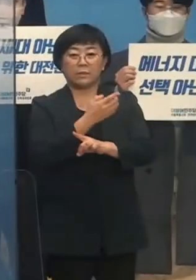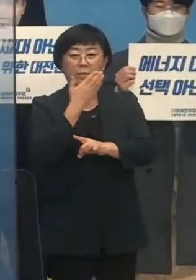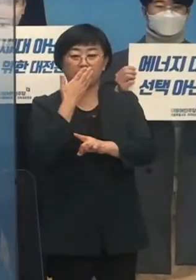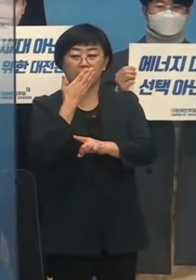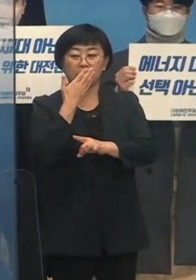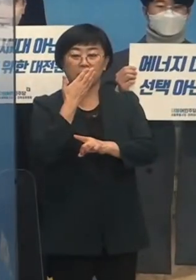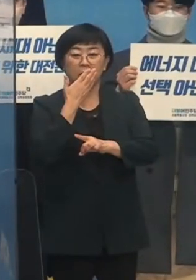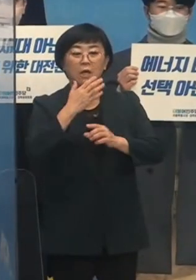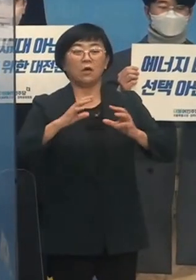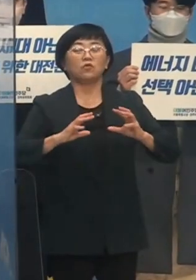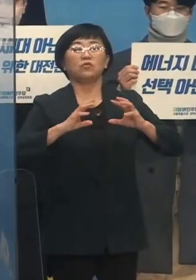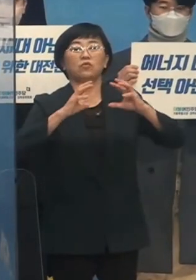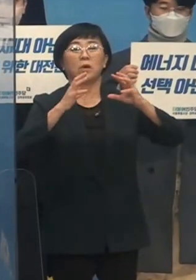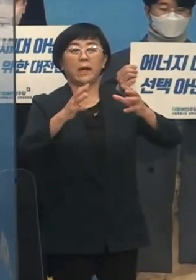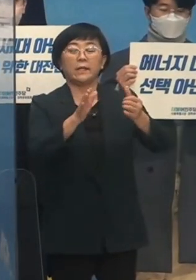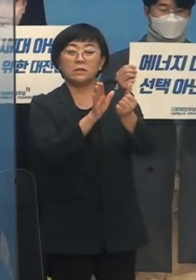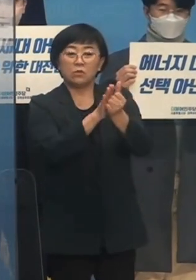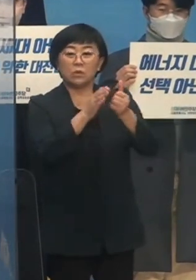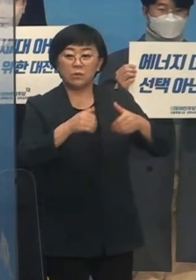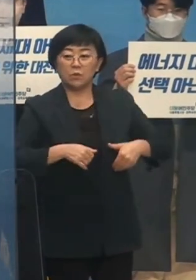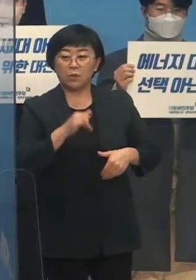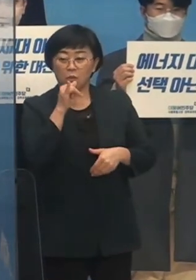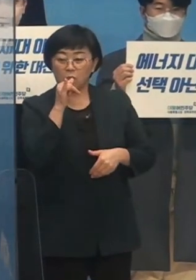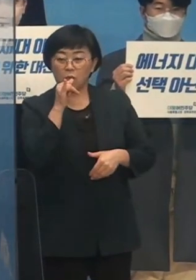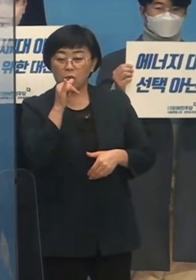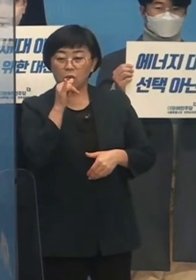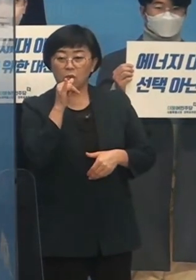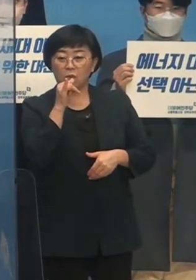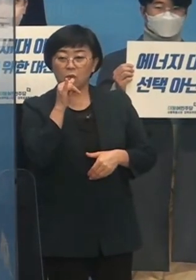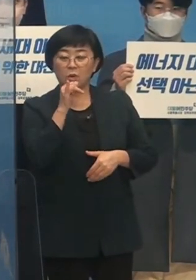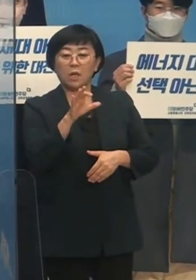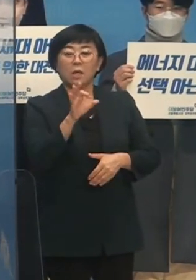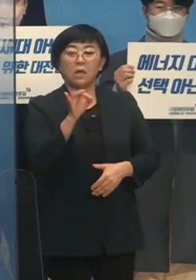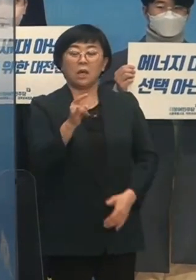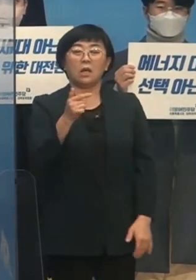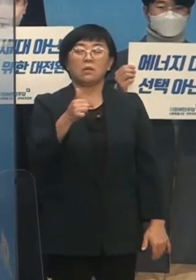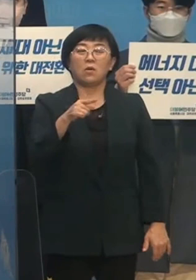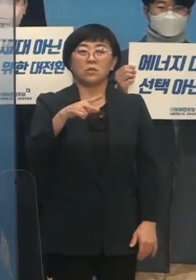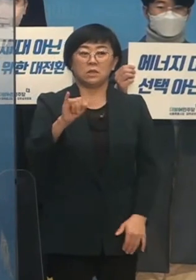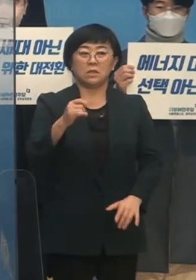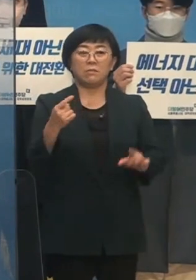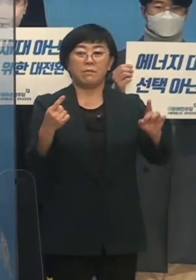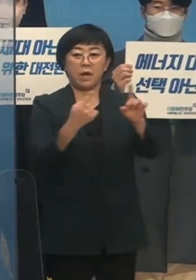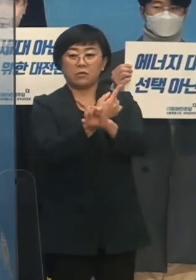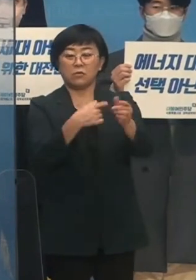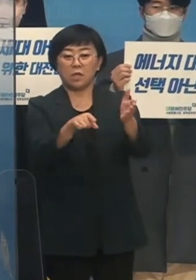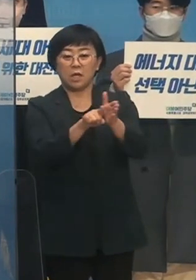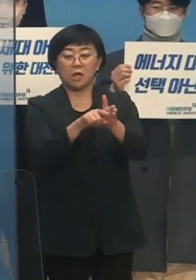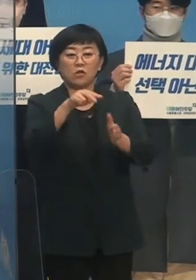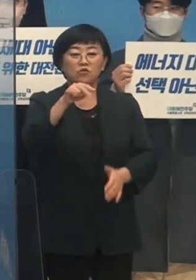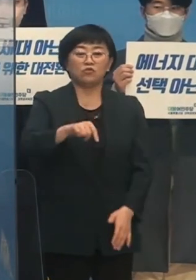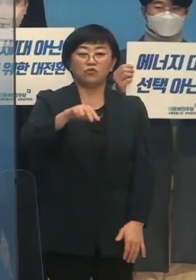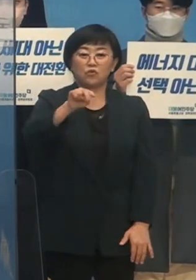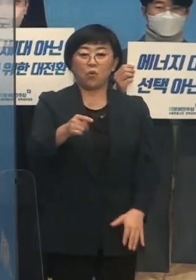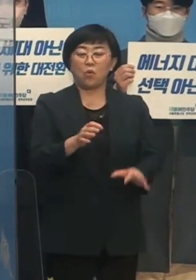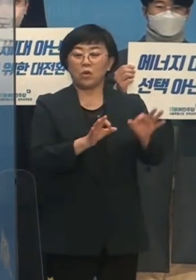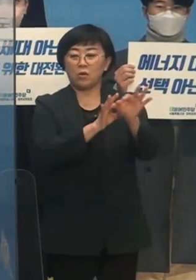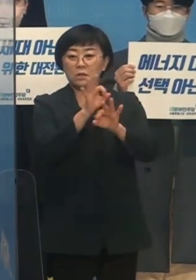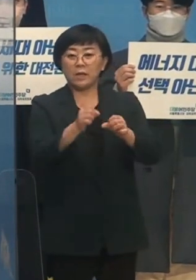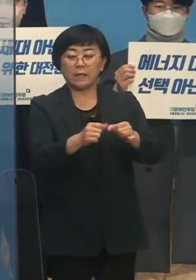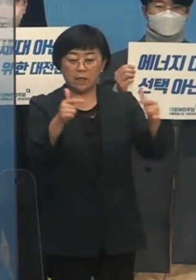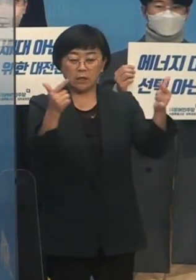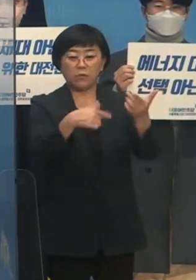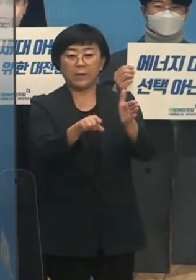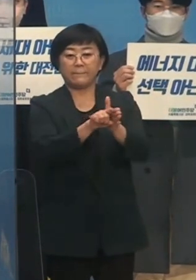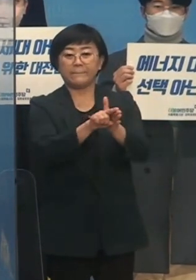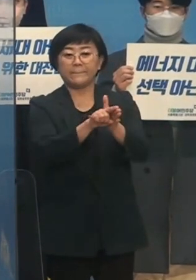있도록 국가의 뒷받침이 필요합니다. 에너지 대전환의 한 축은 수소 경제의 확대입니다.